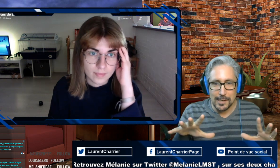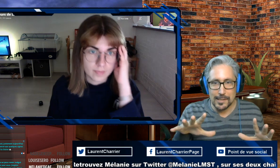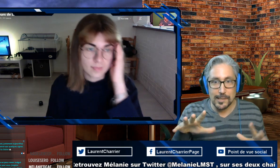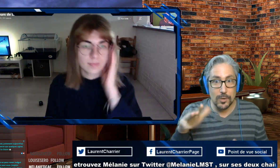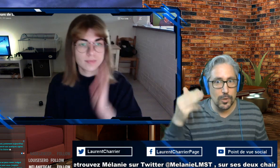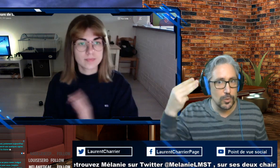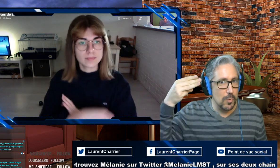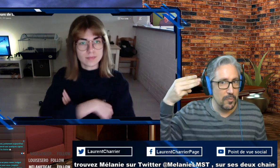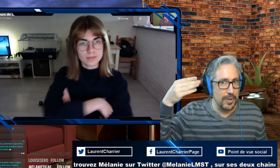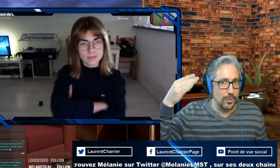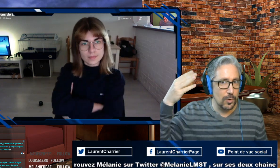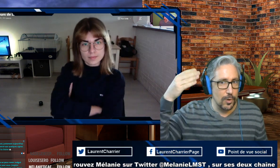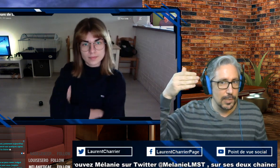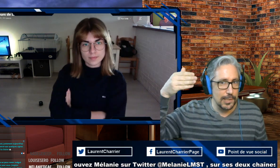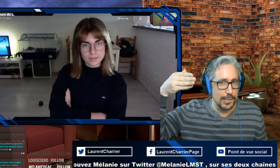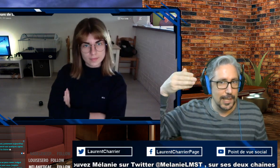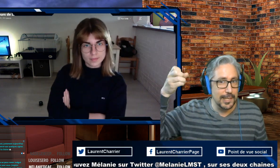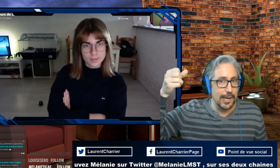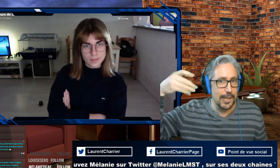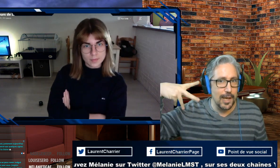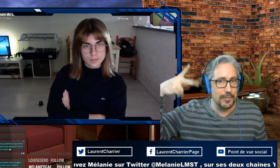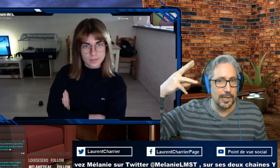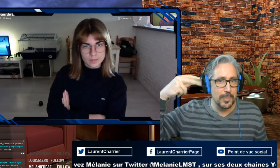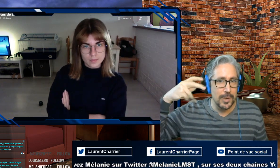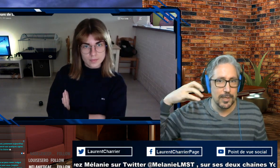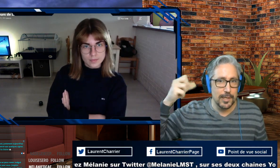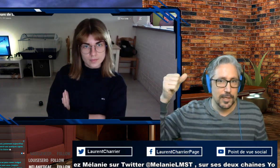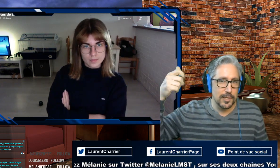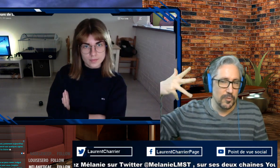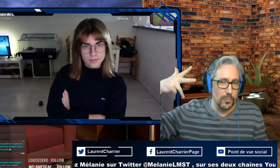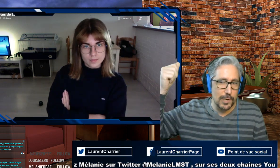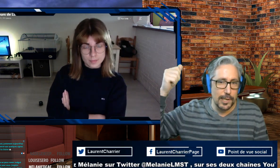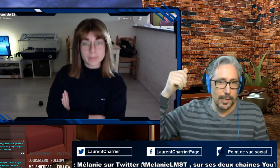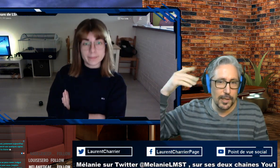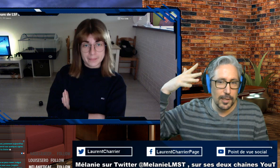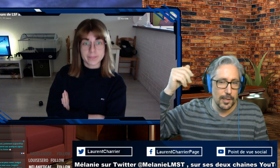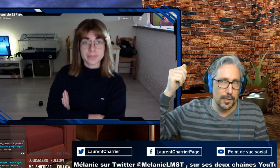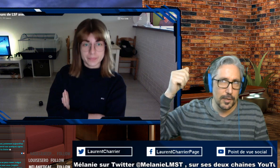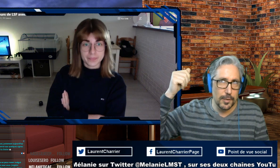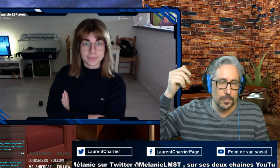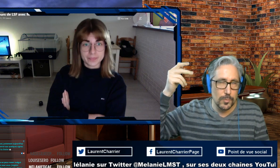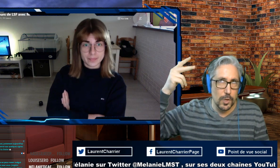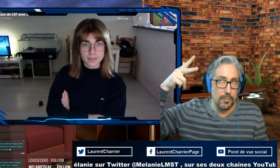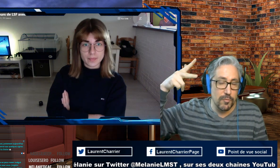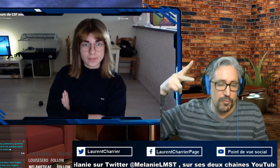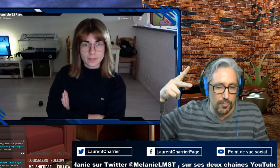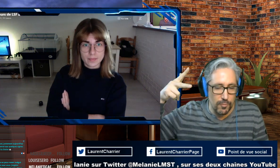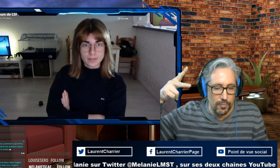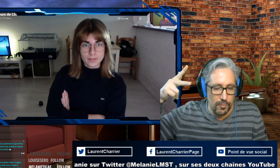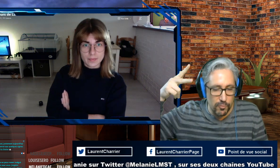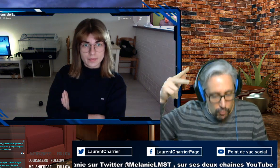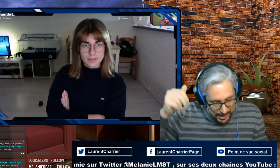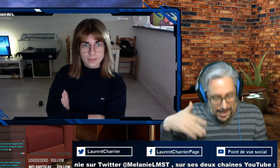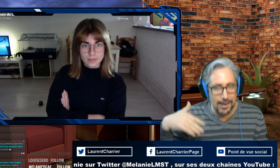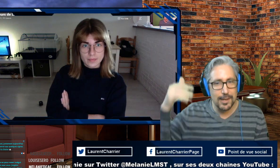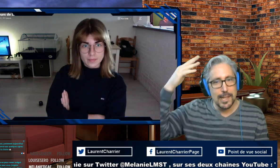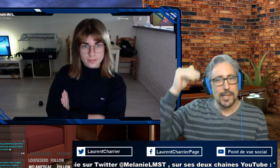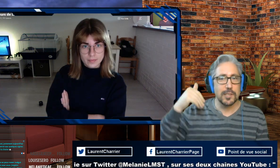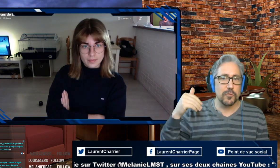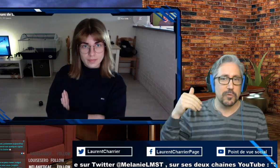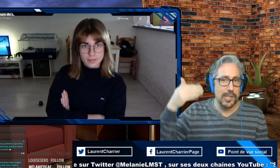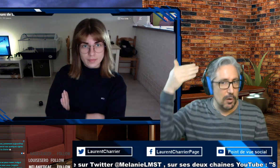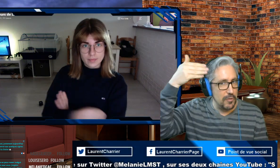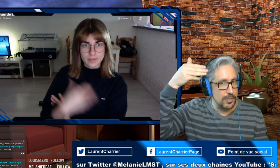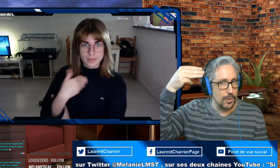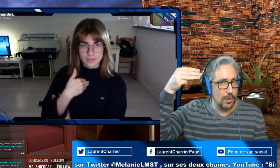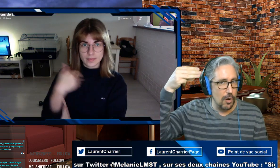signes. C'est un code où, en fait, il y a des clés avec les mains qui font les voyelles, qui